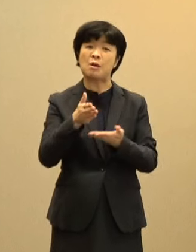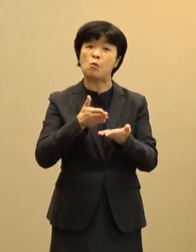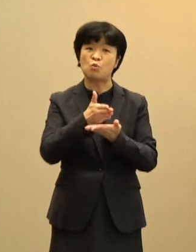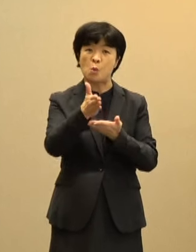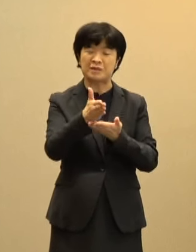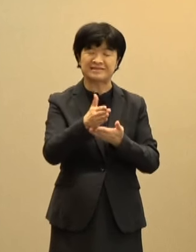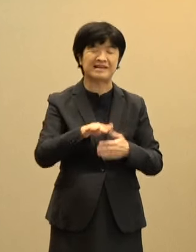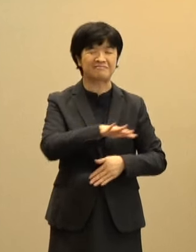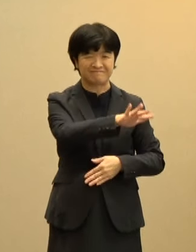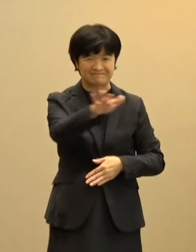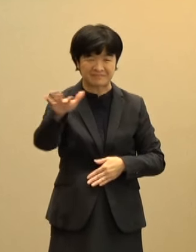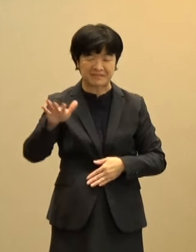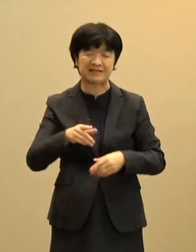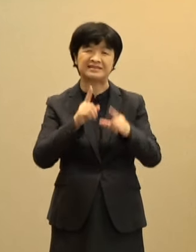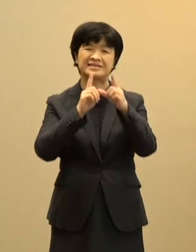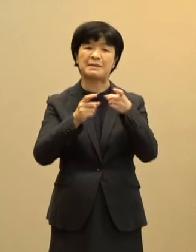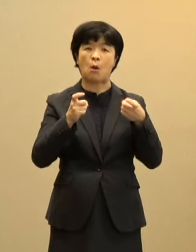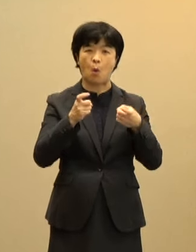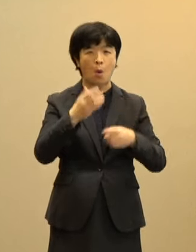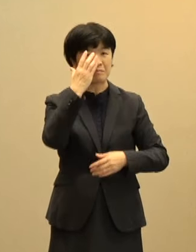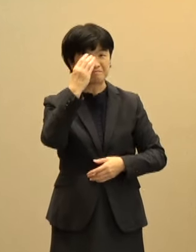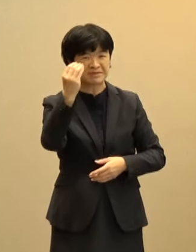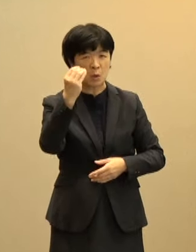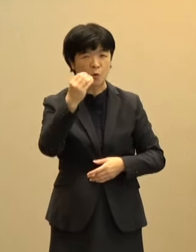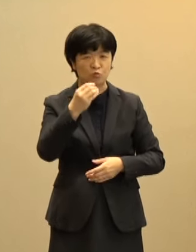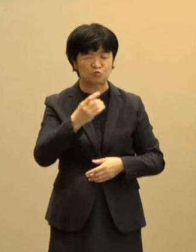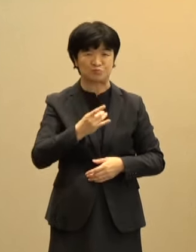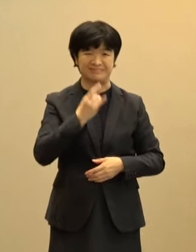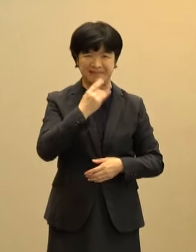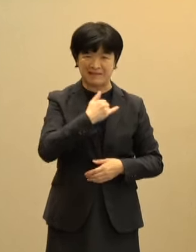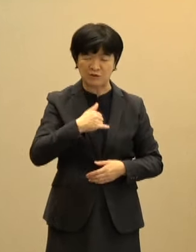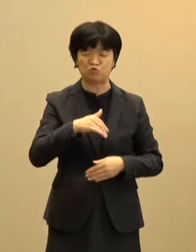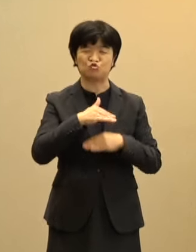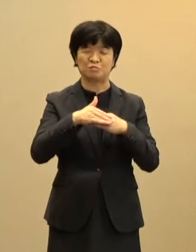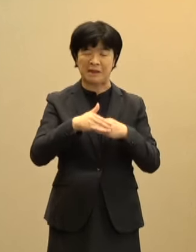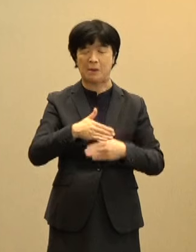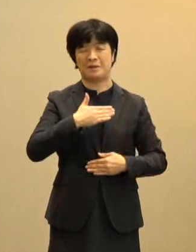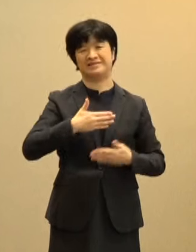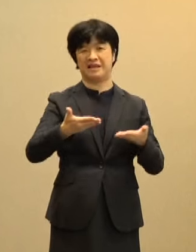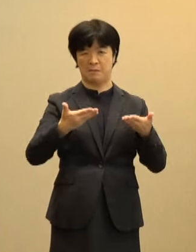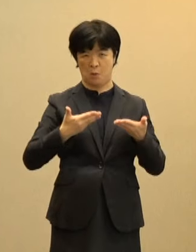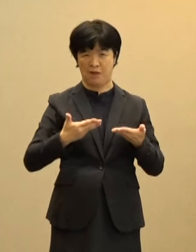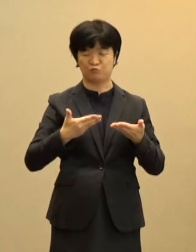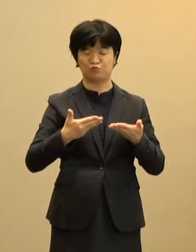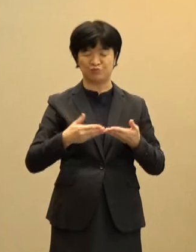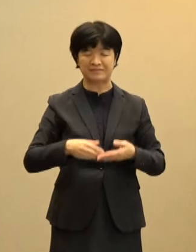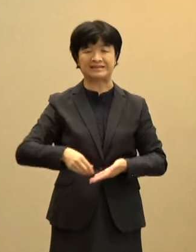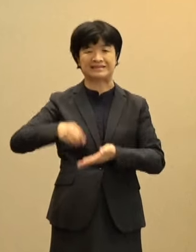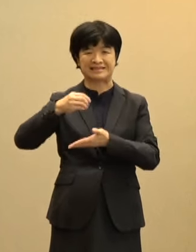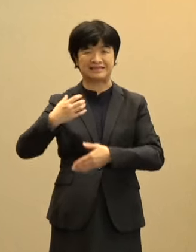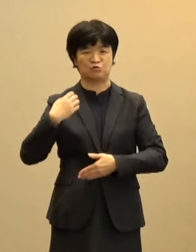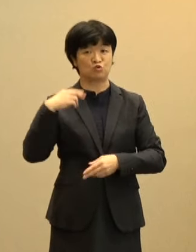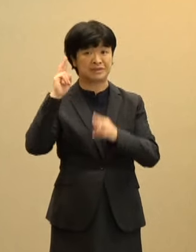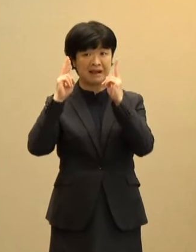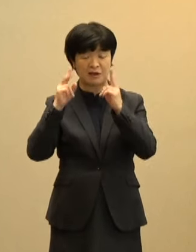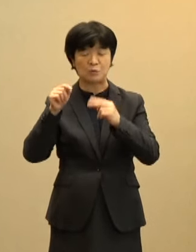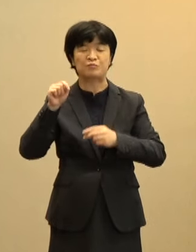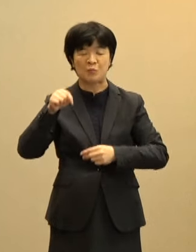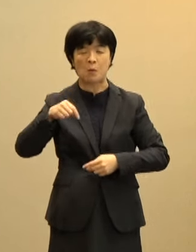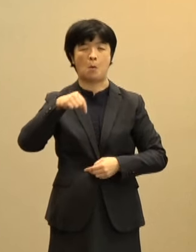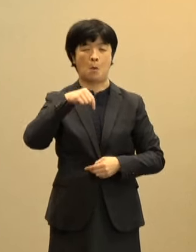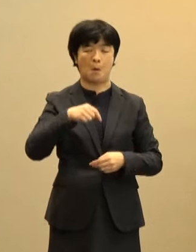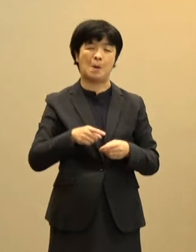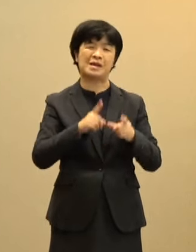多くの皆様に千葉港の魅力とポテンシャルを知っていただき、荷主企業の皆様には千葉港を通じた貨物の輸送